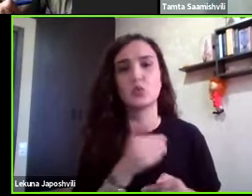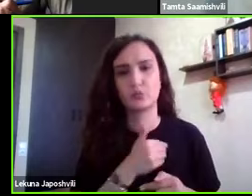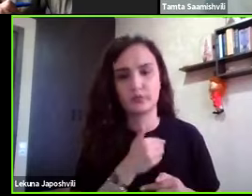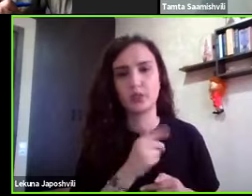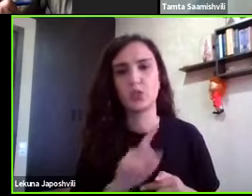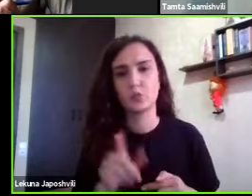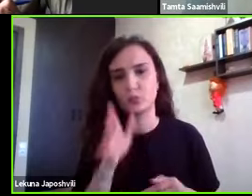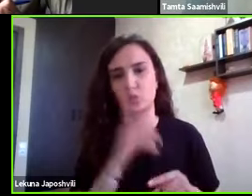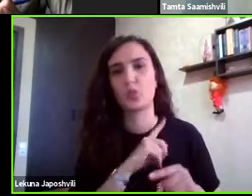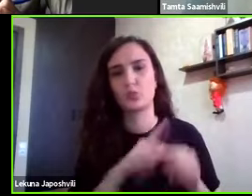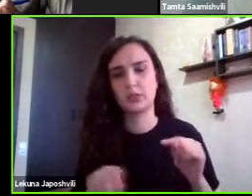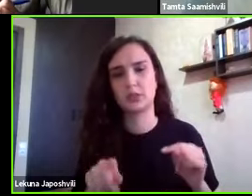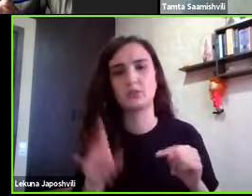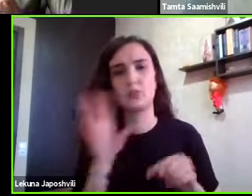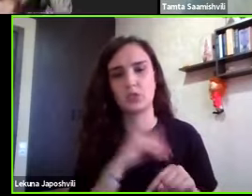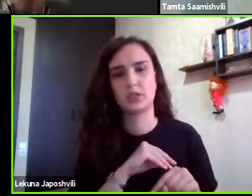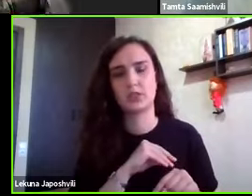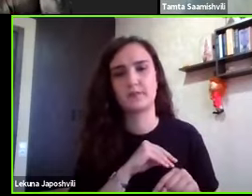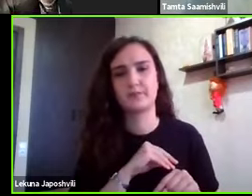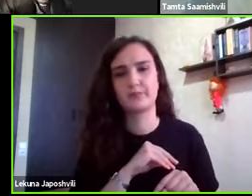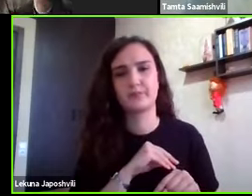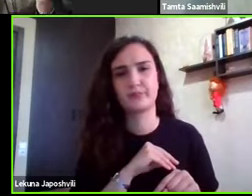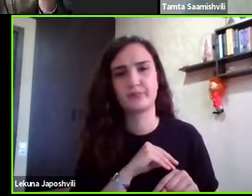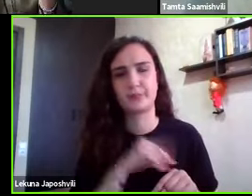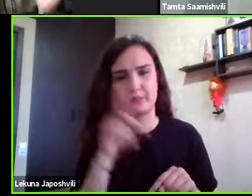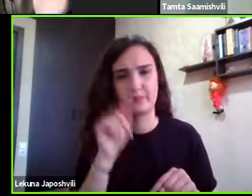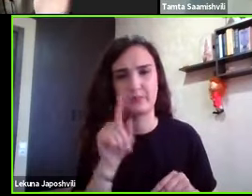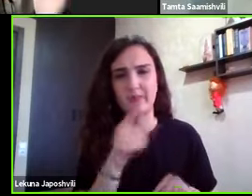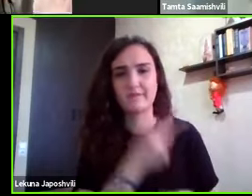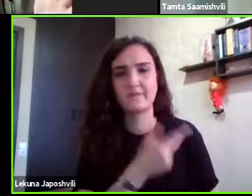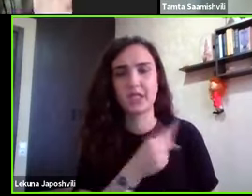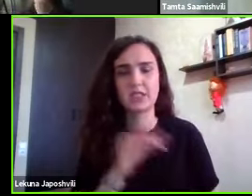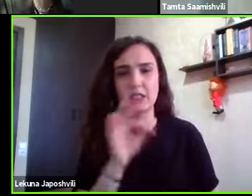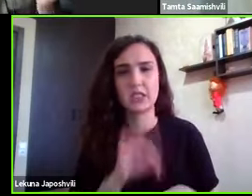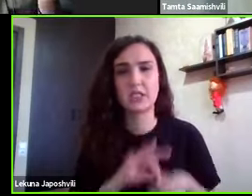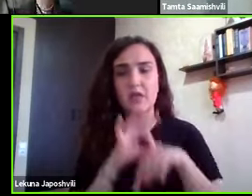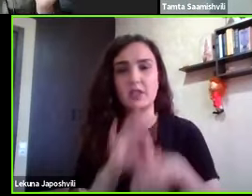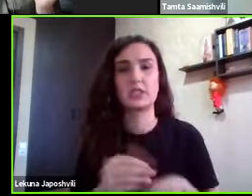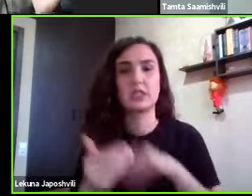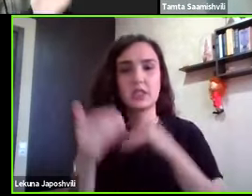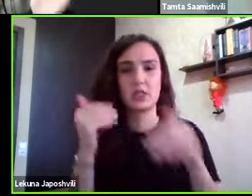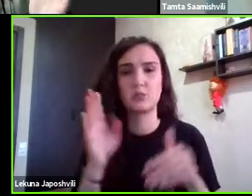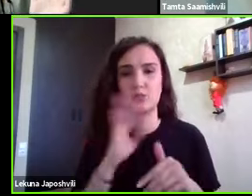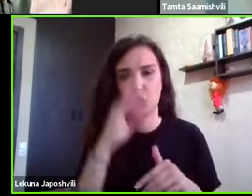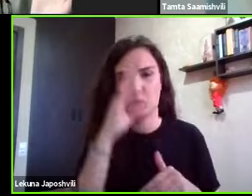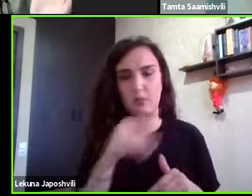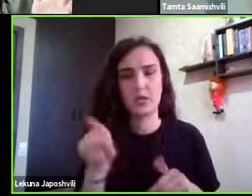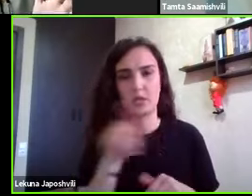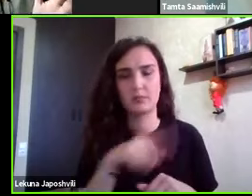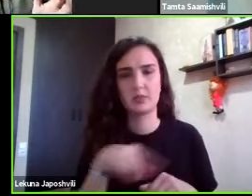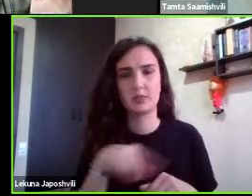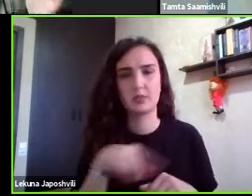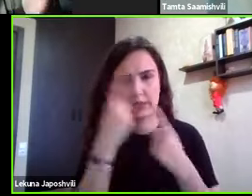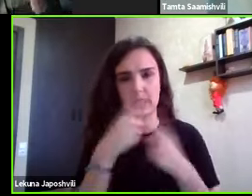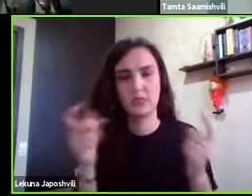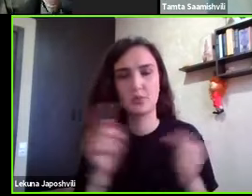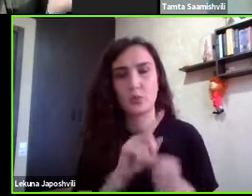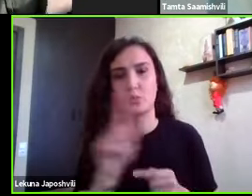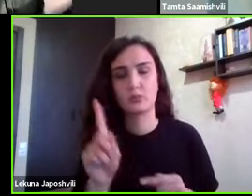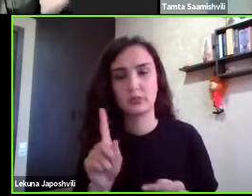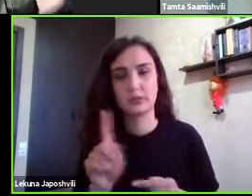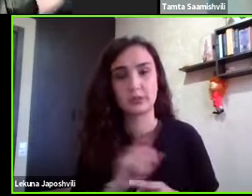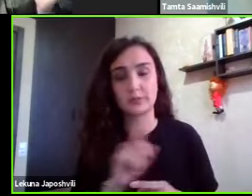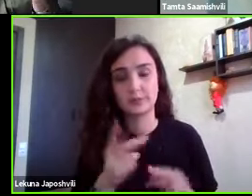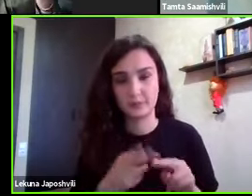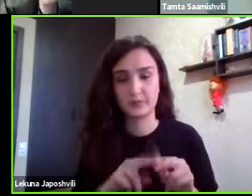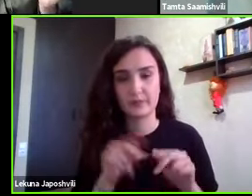რომ დროულად მოხდეს. ესე იგი, იცით რა, ამ ვაქცინაზე წაყვანის წინ მშობლებს ერთმანეთს ვაფრთხილებთ, რომ